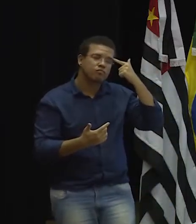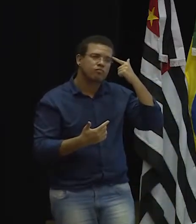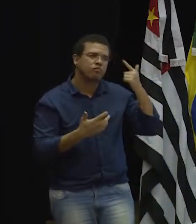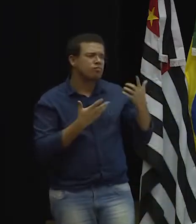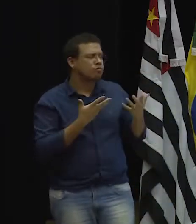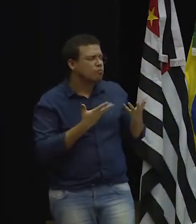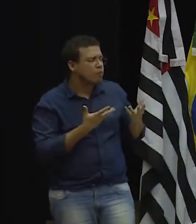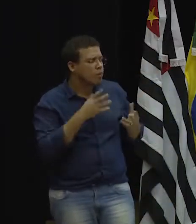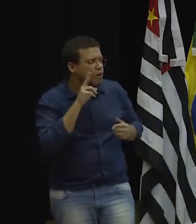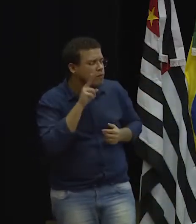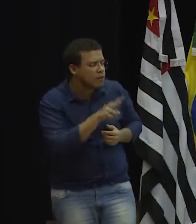Inicialmente,